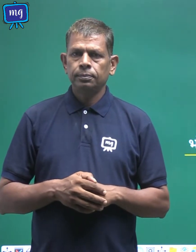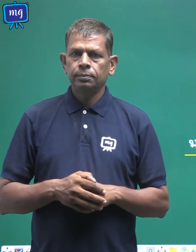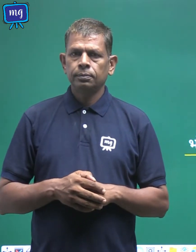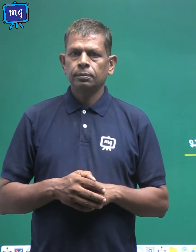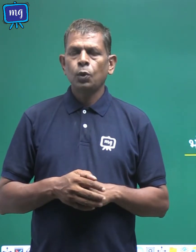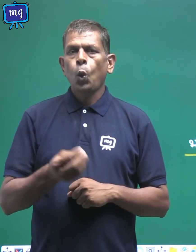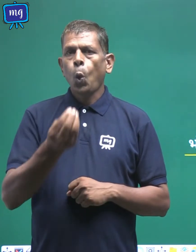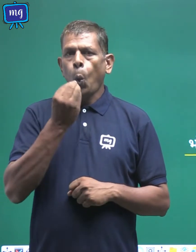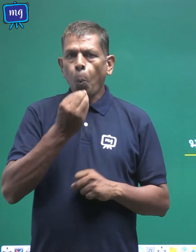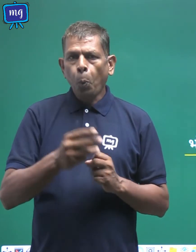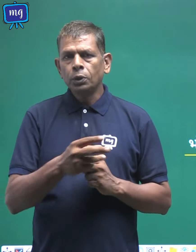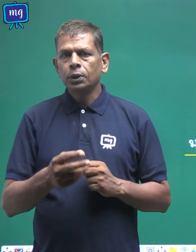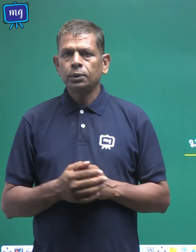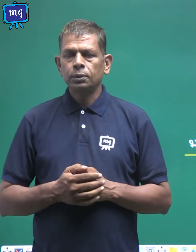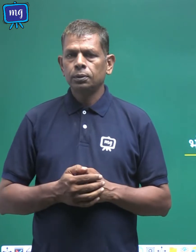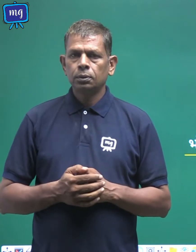भोजन